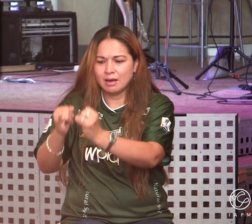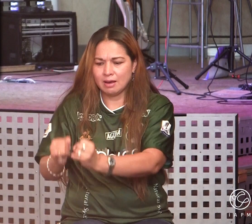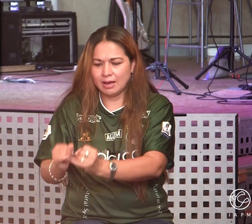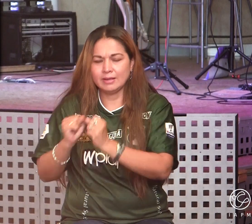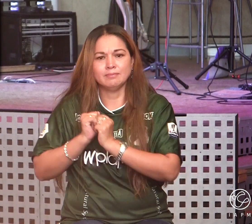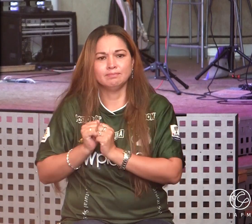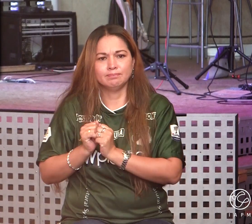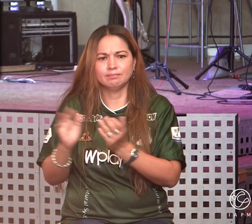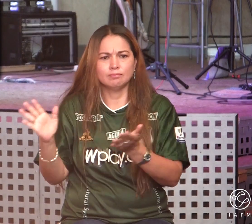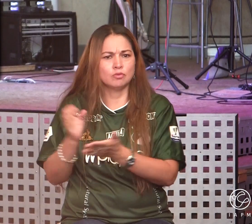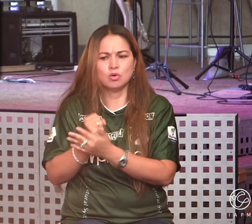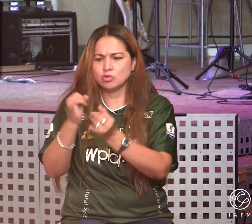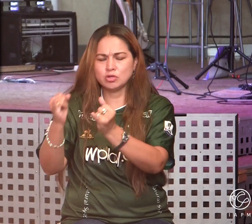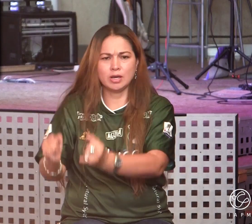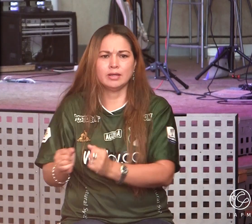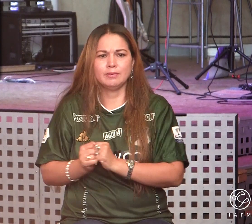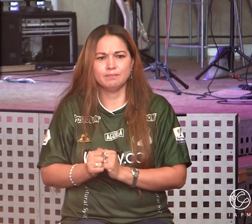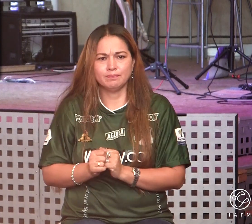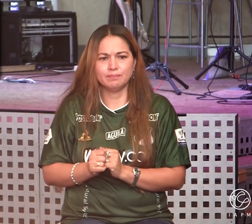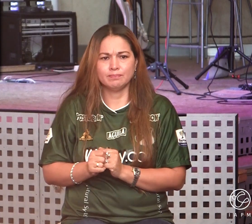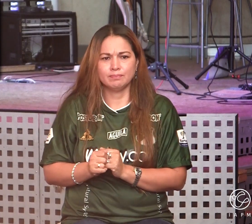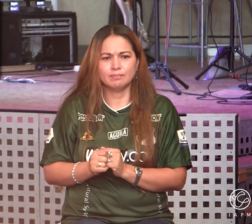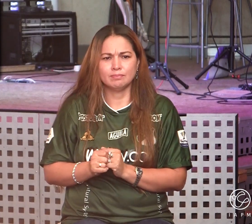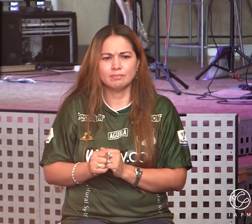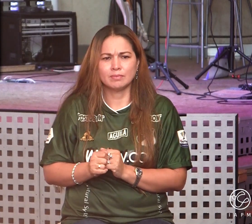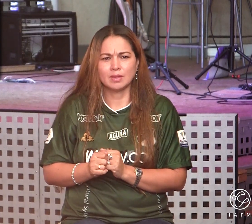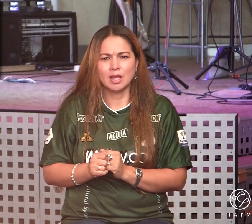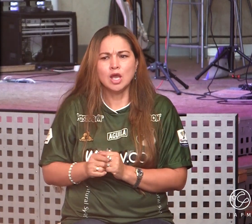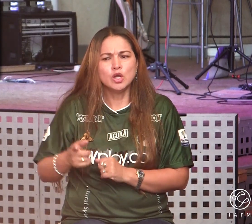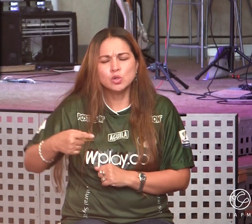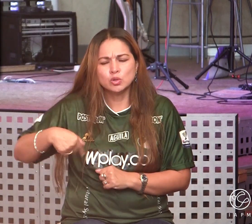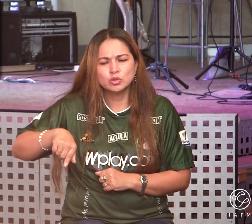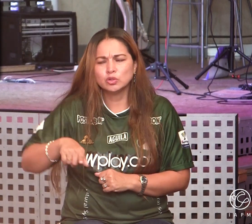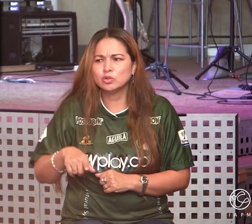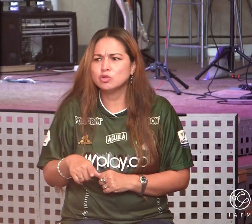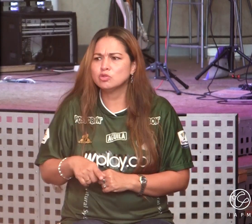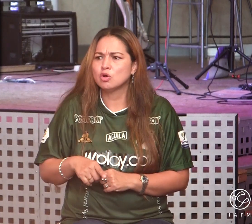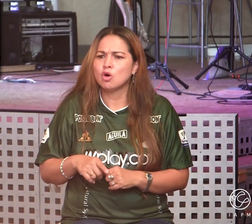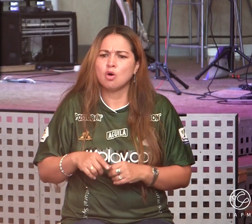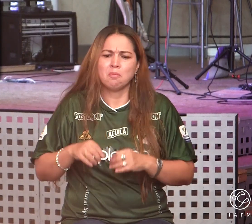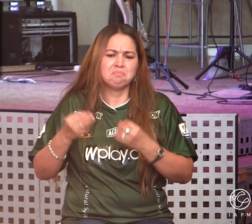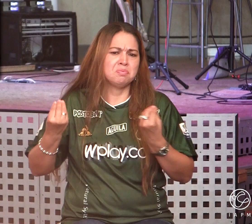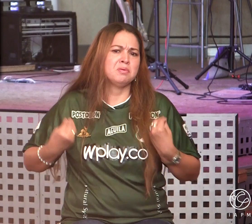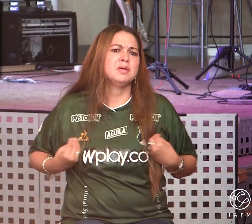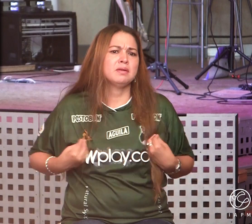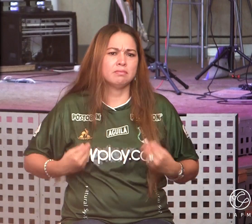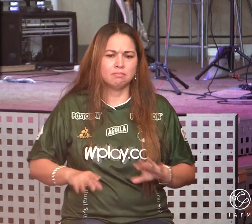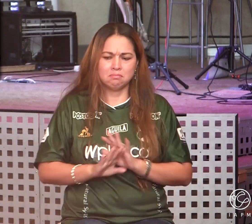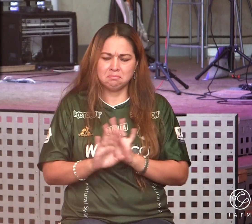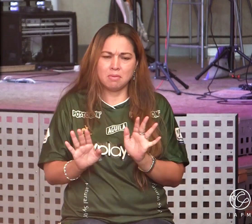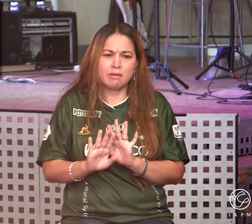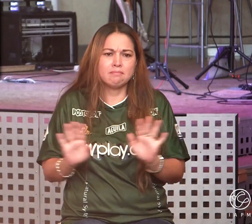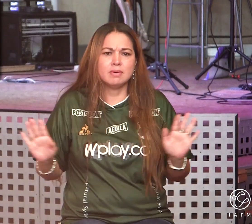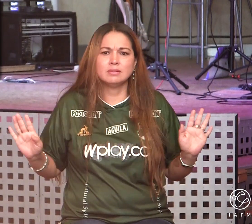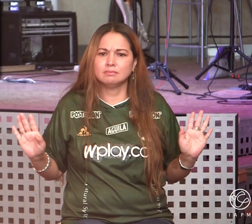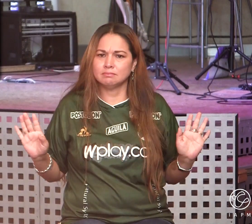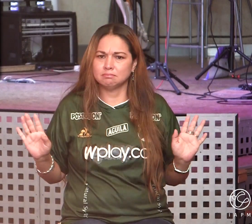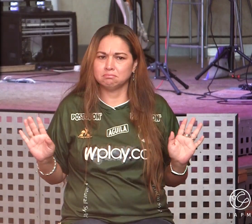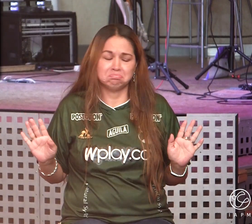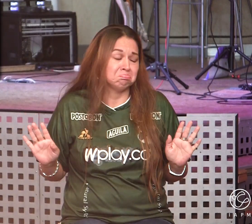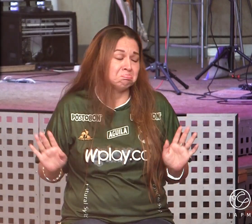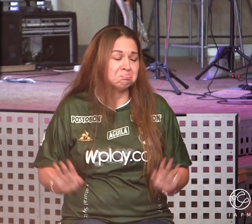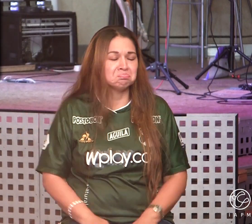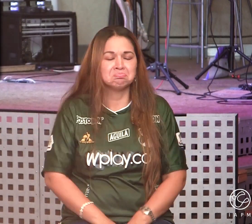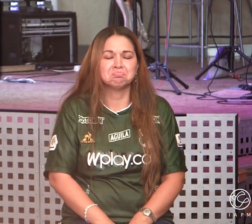personas absolutamente correctas o completamente intachables. Y no estoy diciendo que ser correcto o ser intachable esté mal, estoy diciendo